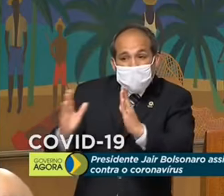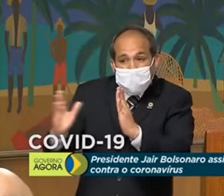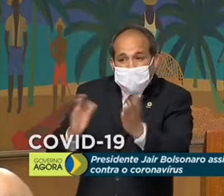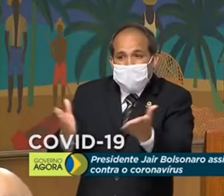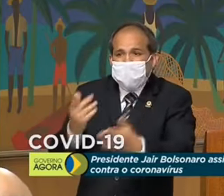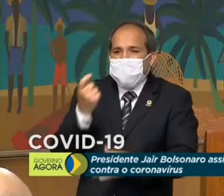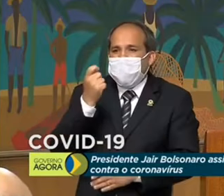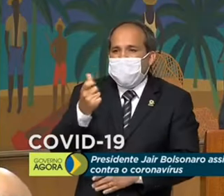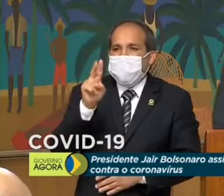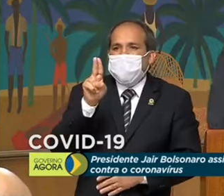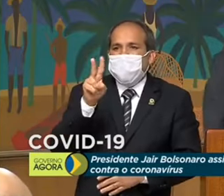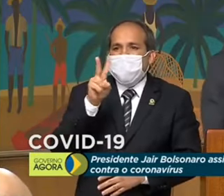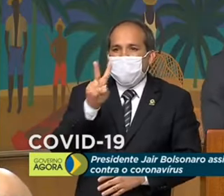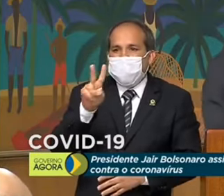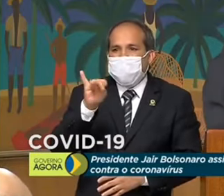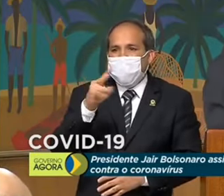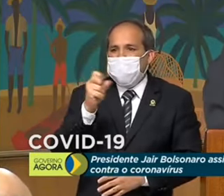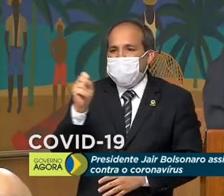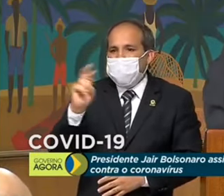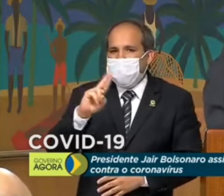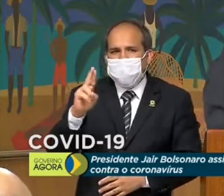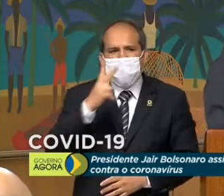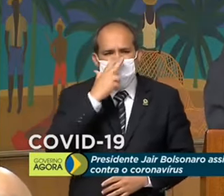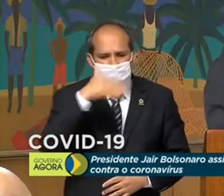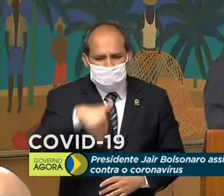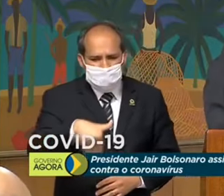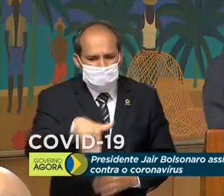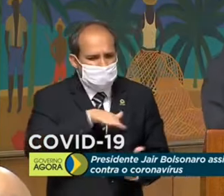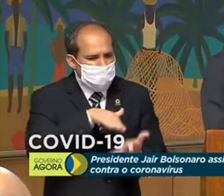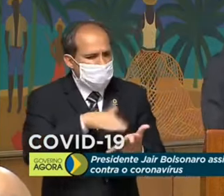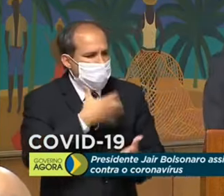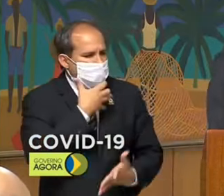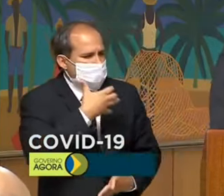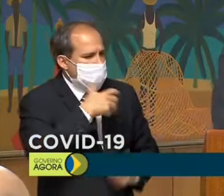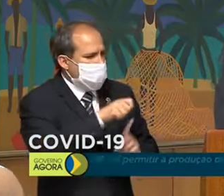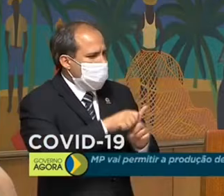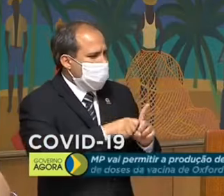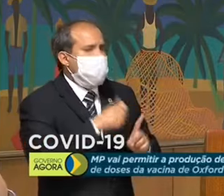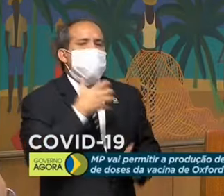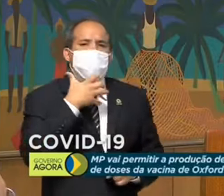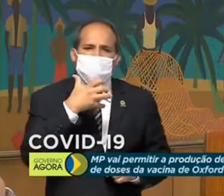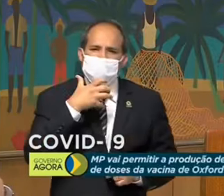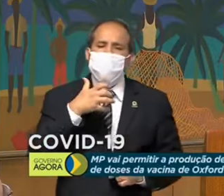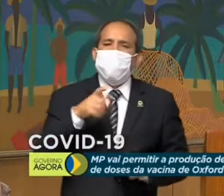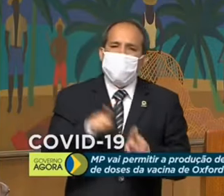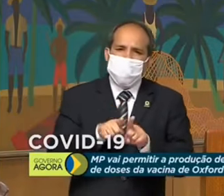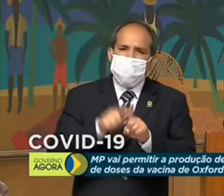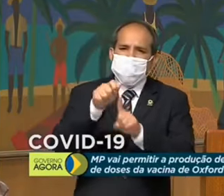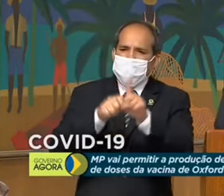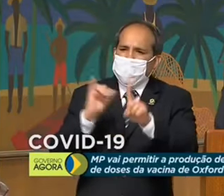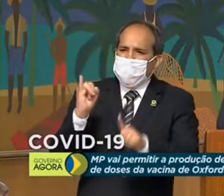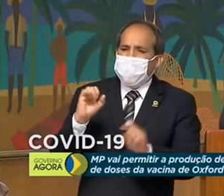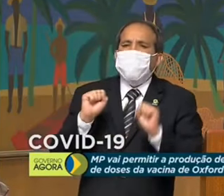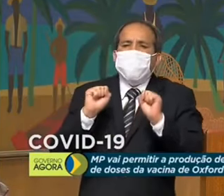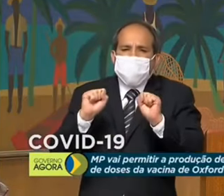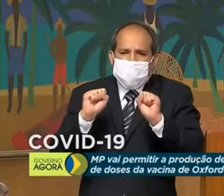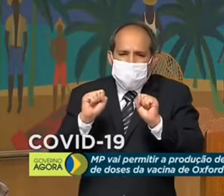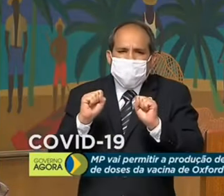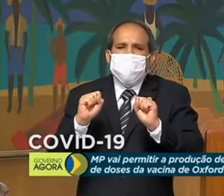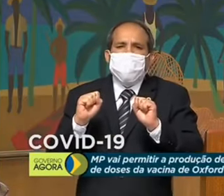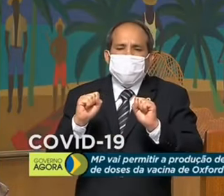Quase dois bilhões de reais. Mas, talvez, em dezembro, talvez, dezembro, janeiro, existe a possibilidade